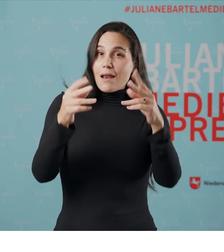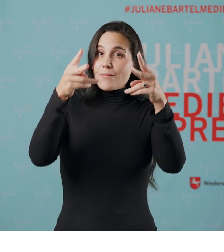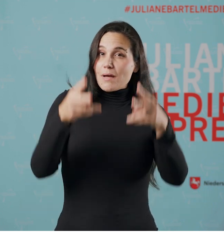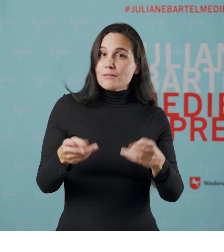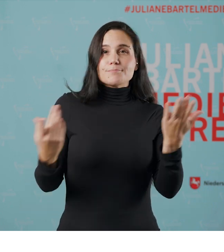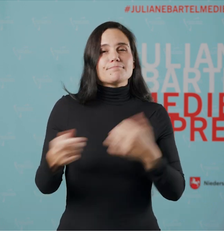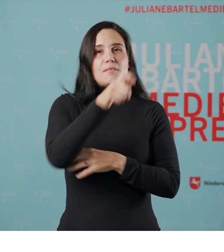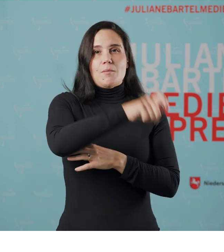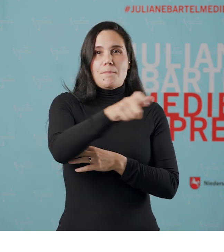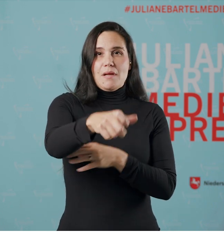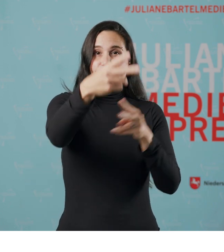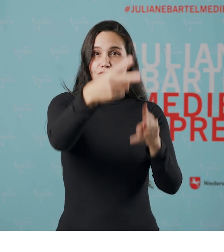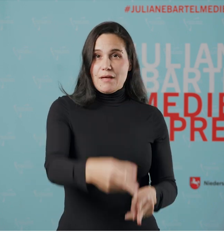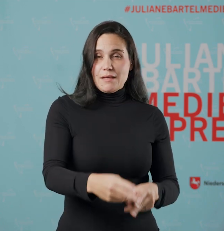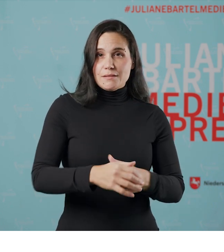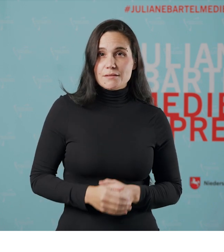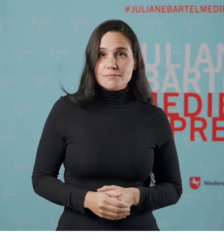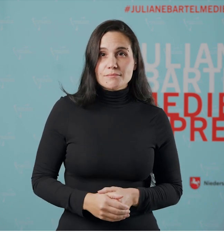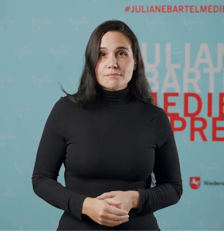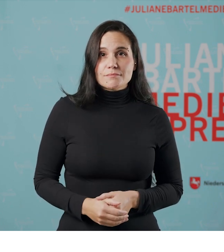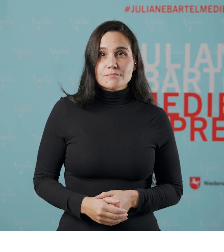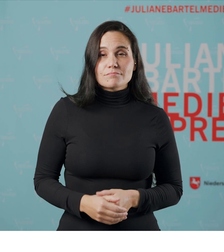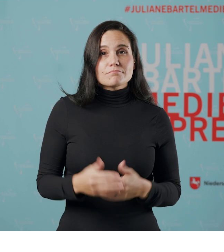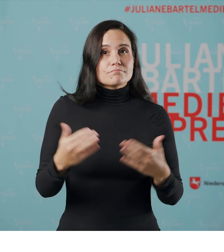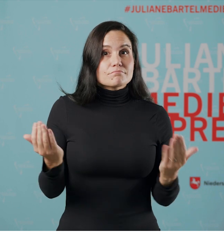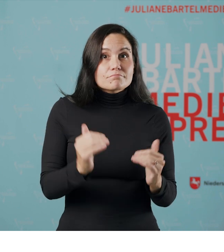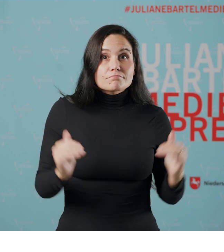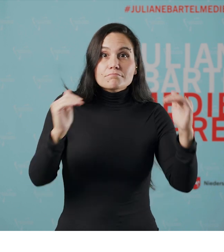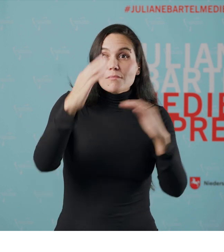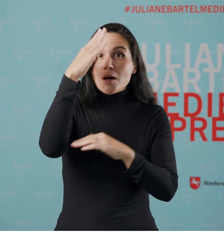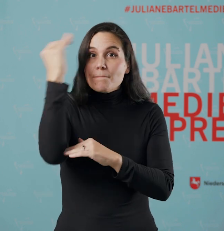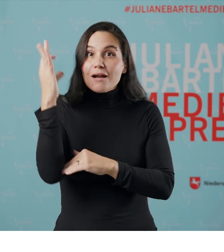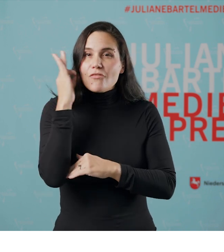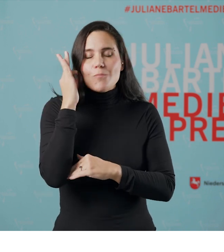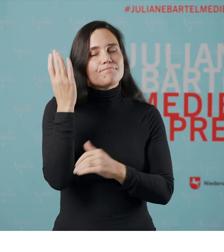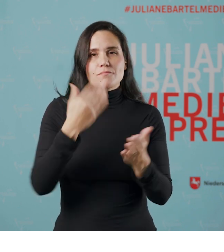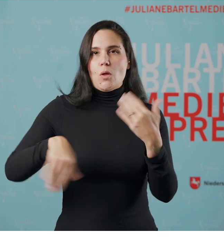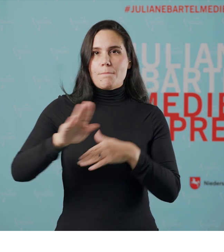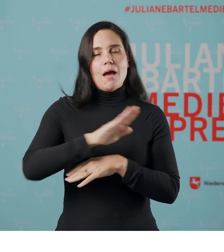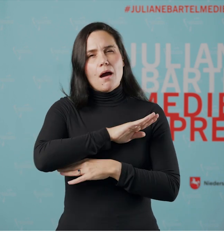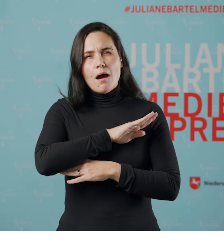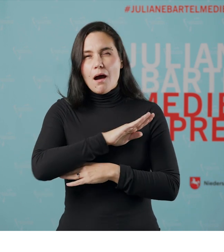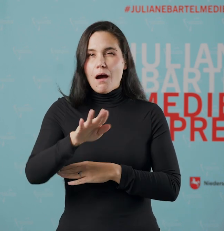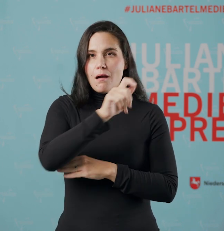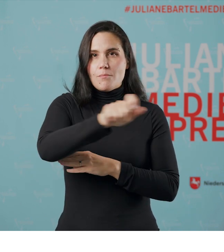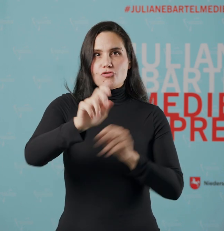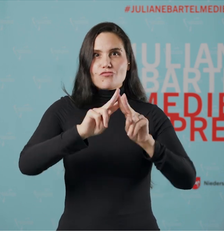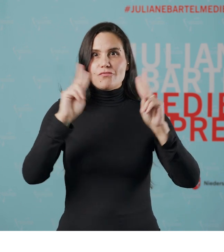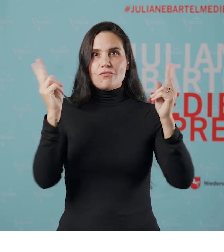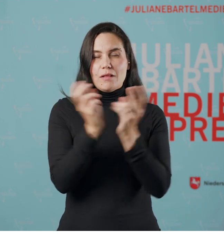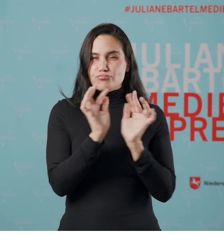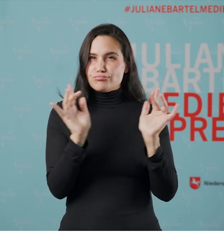Gleichberechtigung ist ein Menschenrecht und betrifft weit mehr als nur die Gleichstellung von Mann und Frau. Alle Menschen sollen